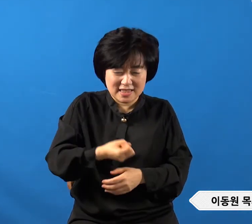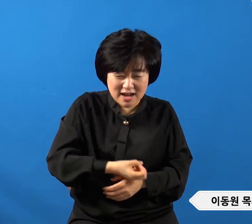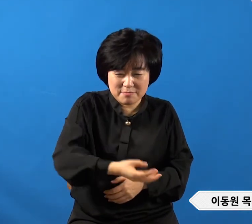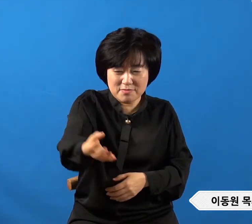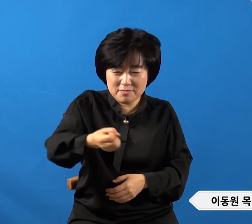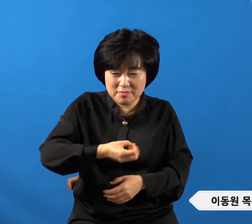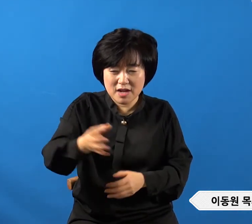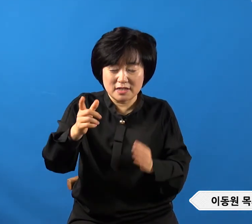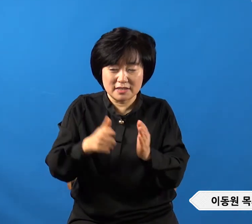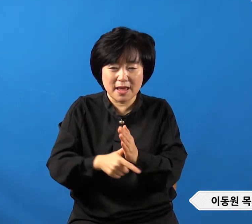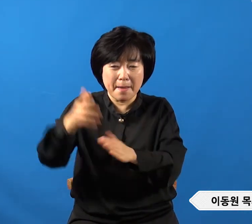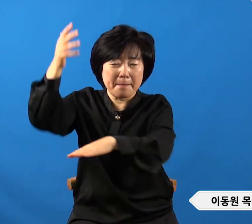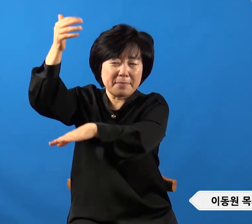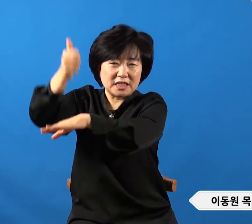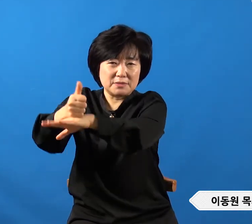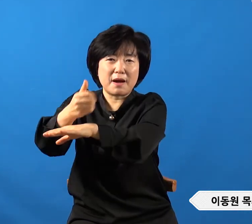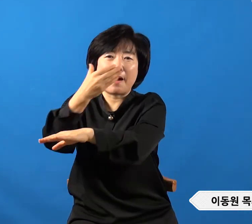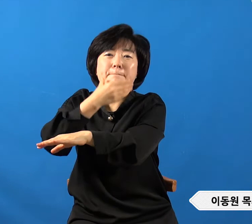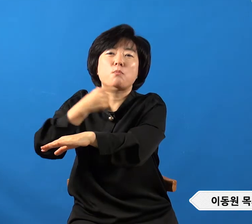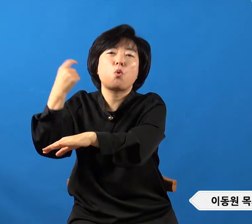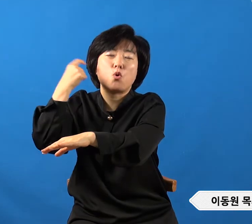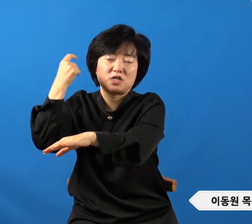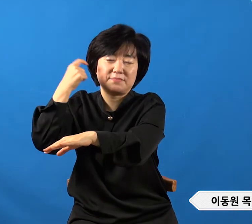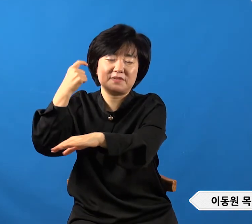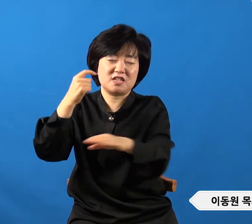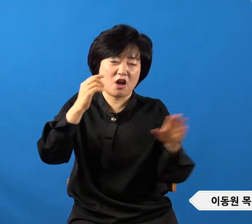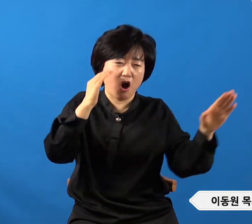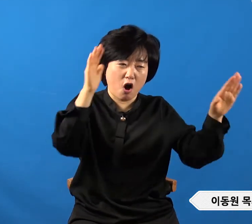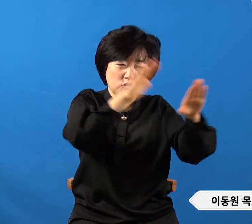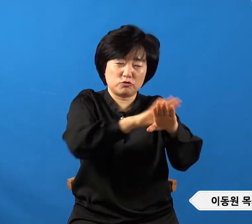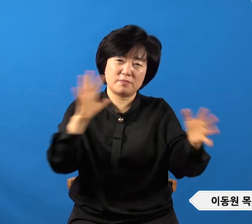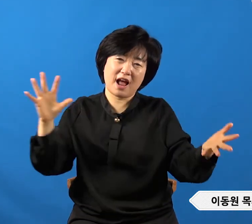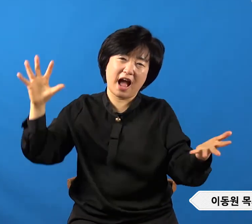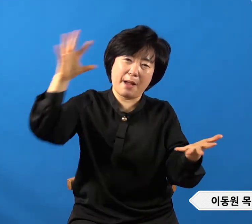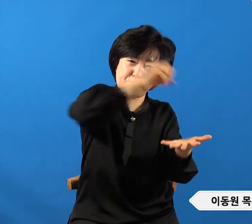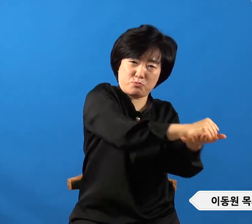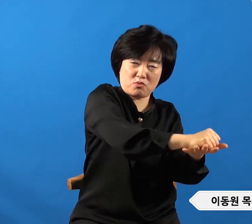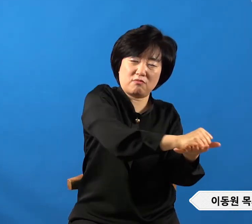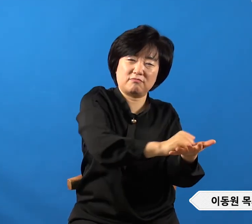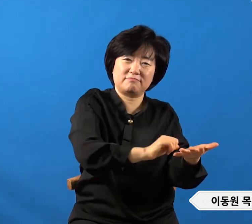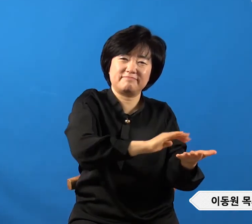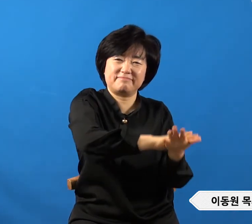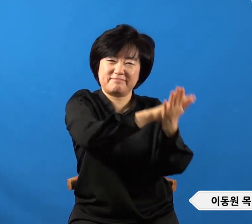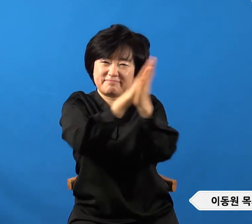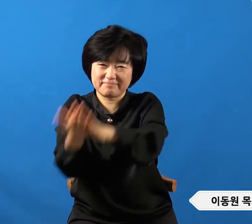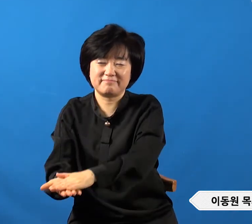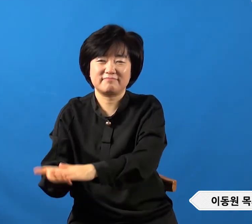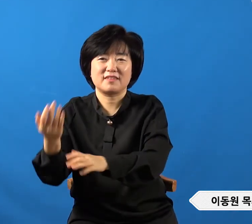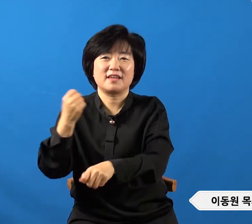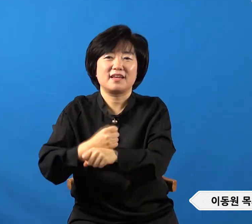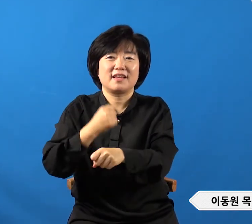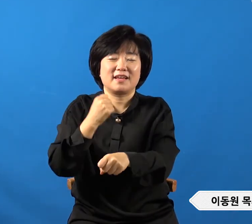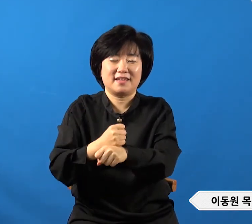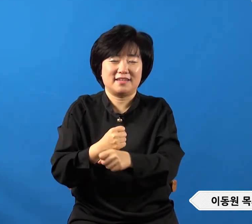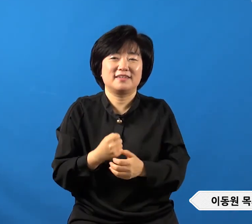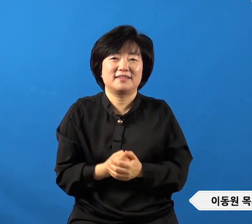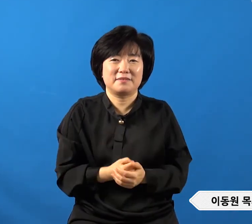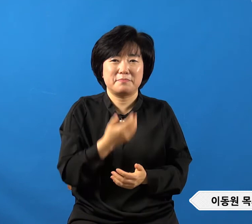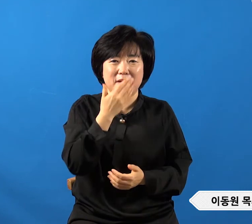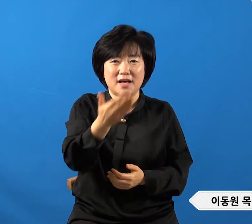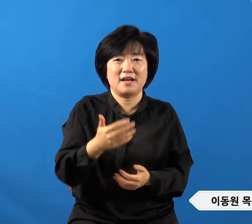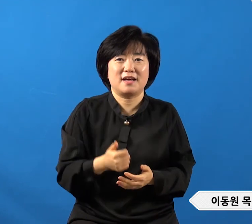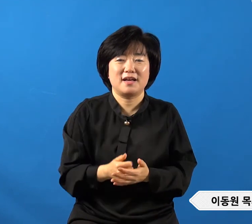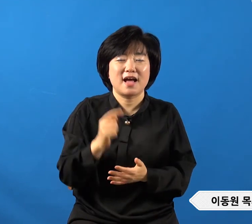마침내 복음이 어둠을 압도할 것이고 복음이 이 세상을 변화시키는 일에 놀라운 기여를 할